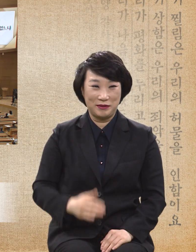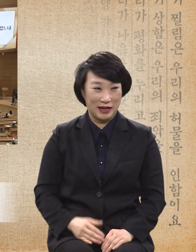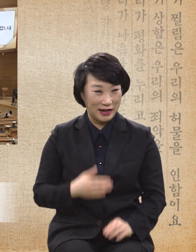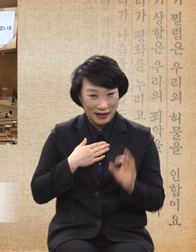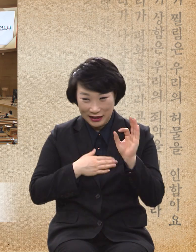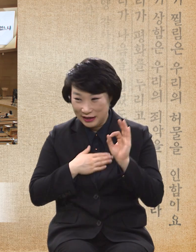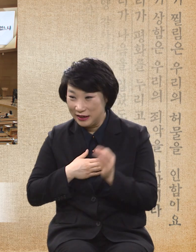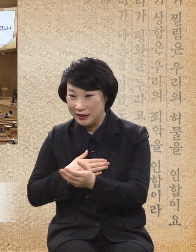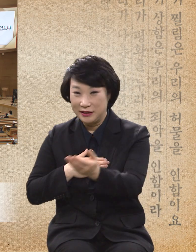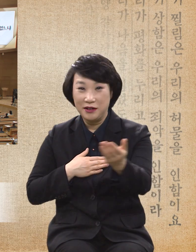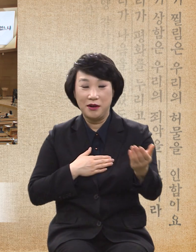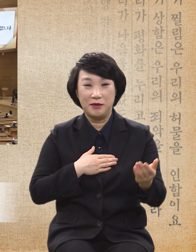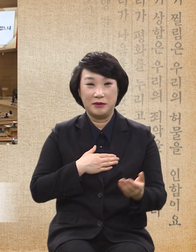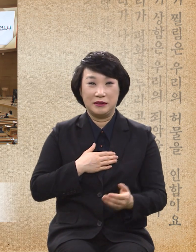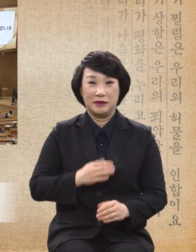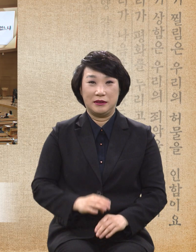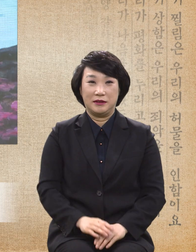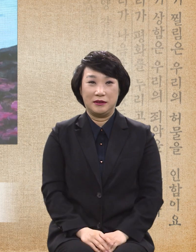이해되십니까?